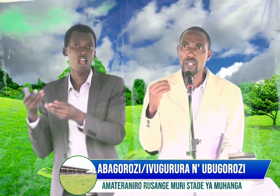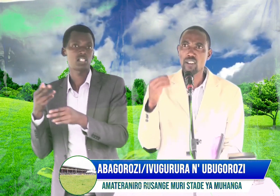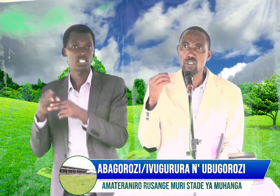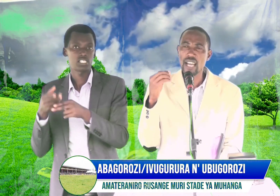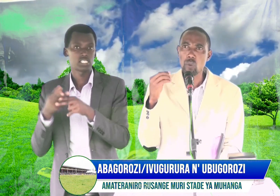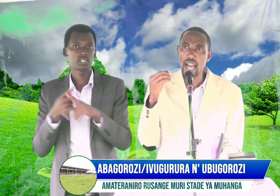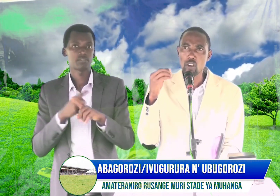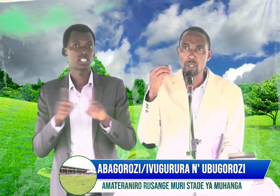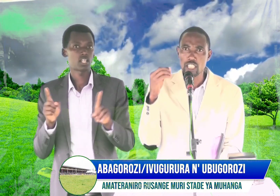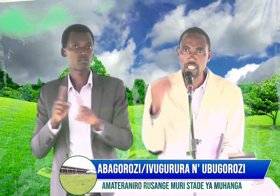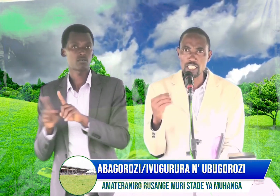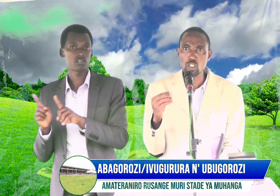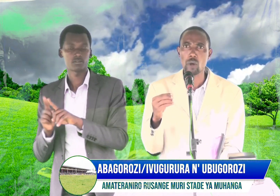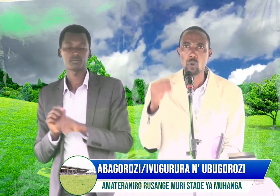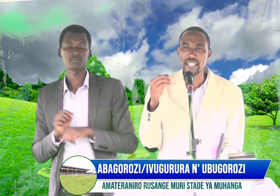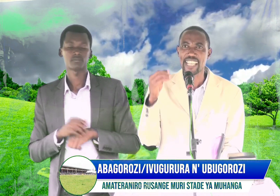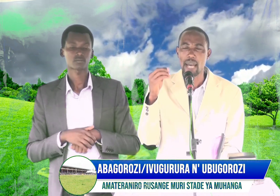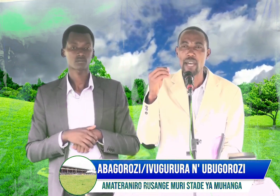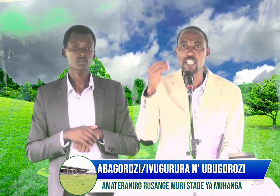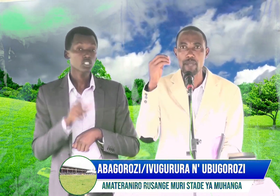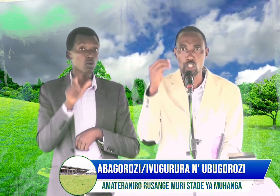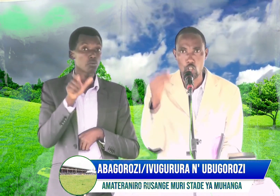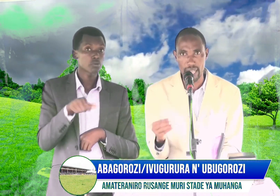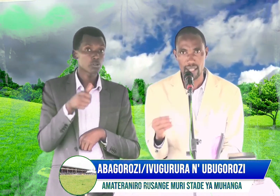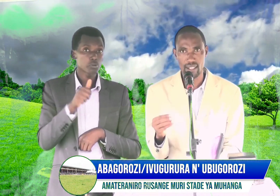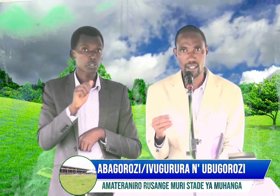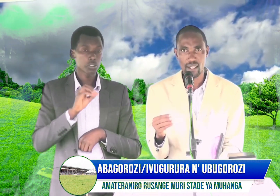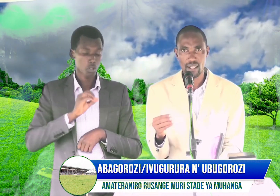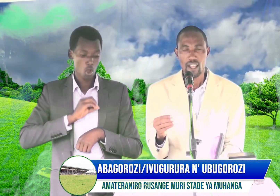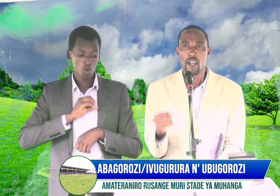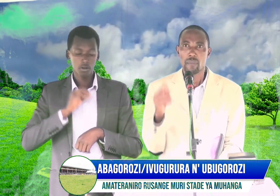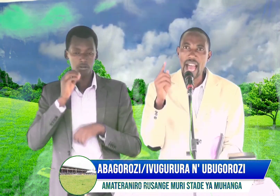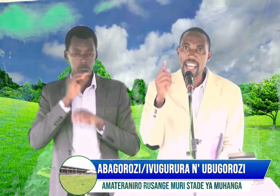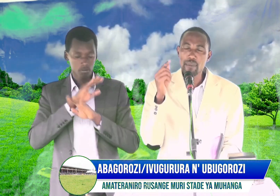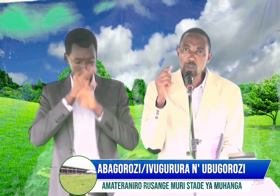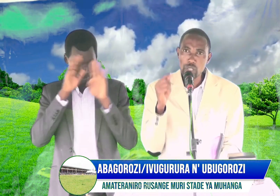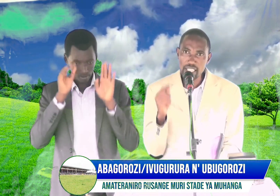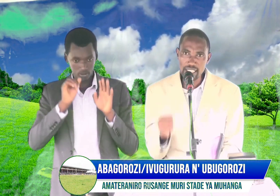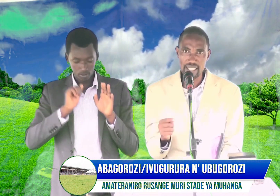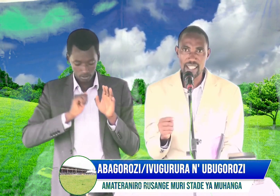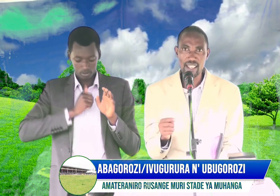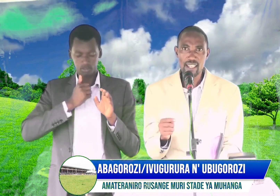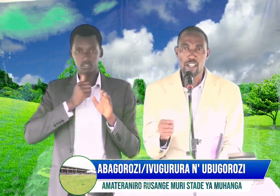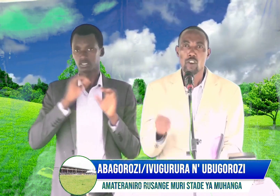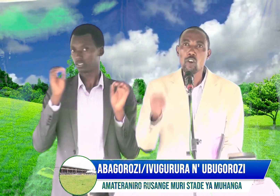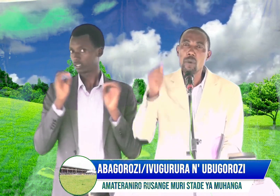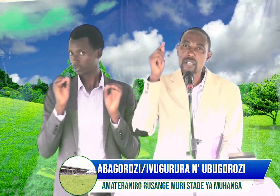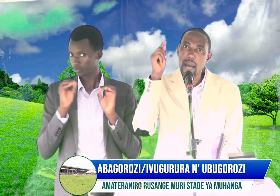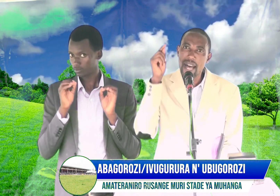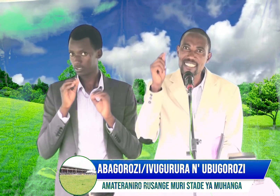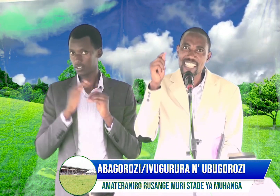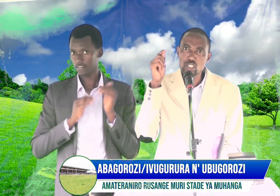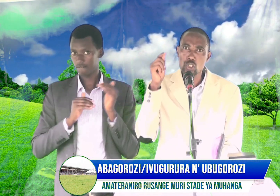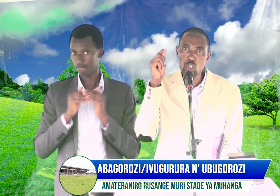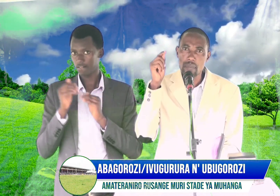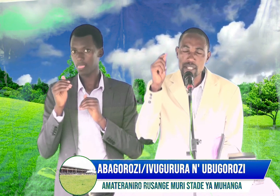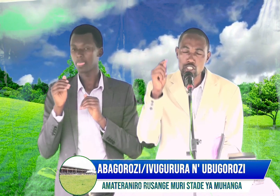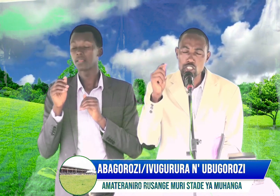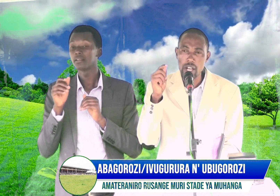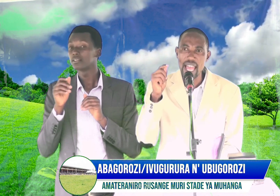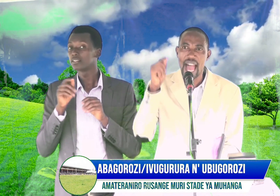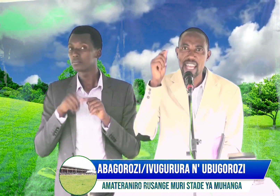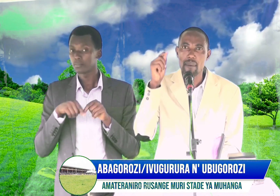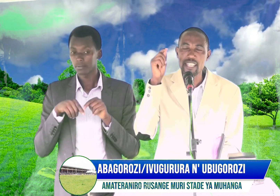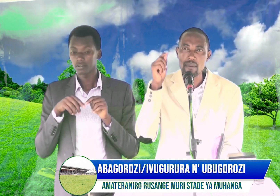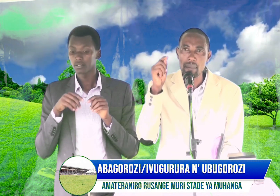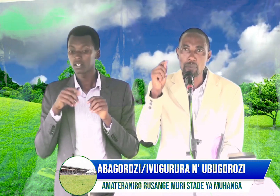ajya akunda kuvuga ko ari umukristo kuko atajya amenya imico ye byari bikwiriye ngo umuntu abanze asuzume